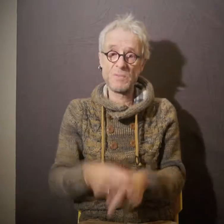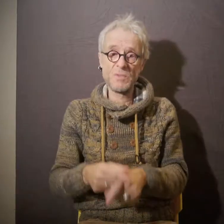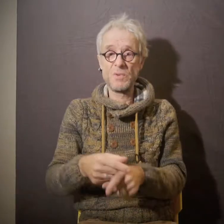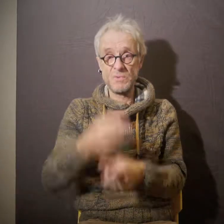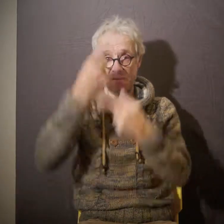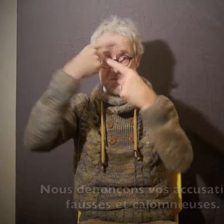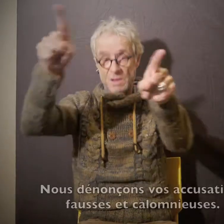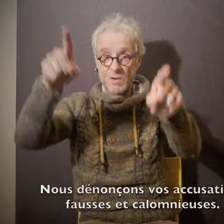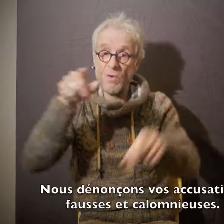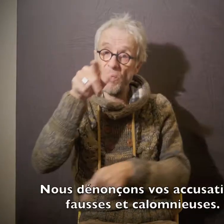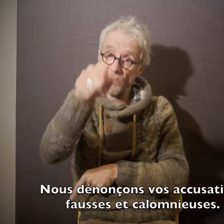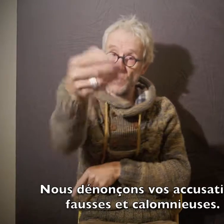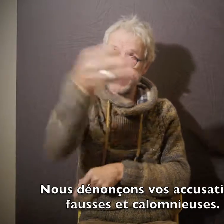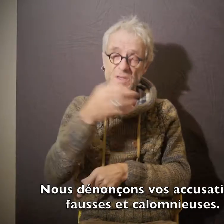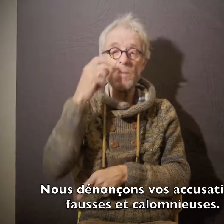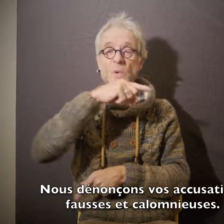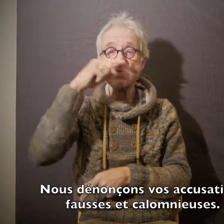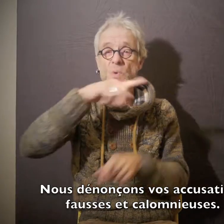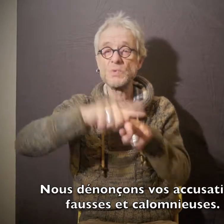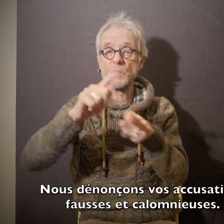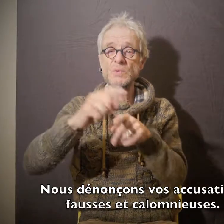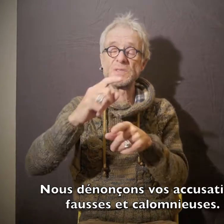Nous dénonçons vos accusations fausses et calomnieuses.